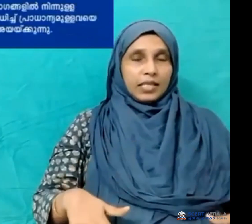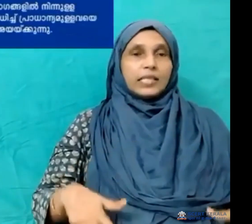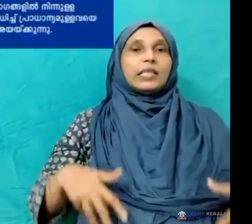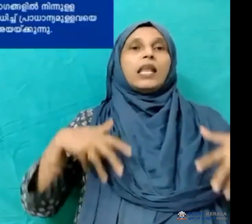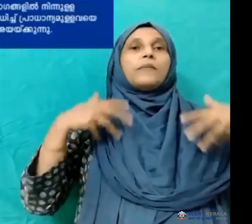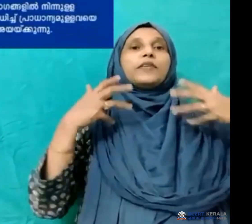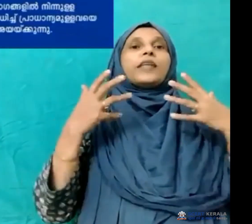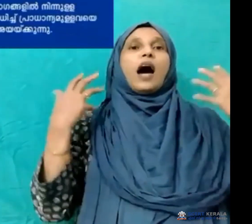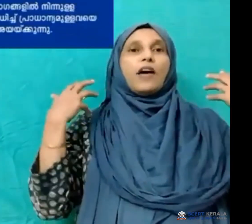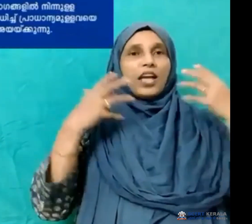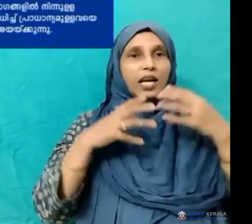ശരീരത്തിൽ നിന്നെല്ലാം വരുന്ന ആവേഗങ്ങൾ